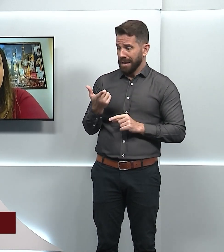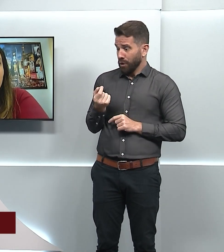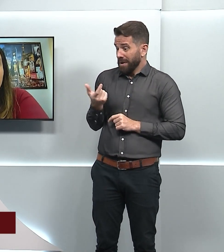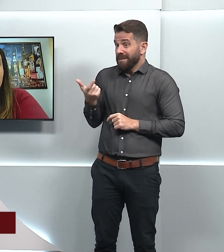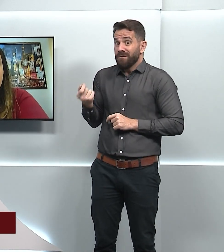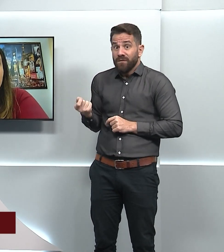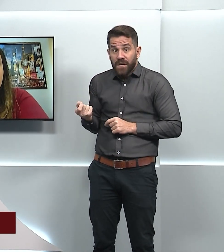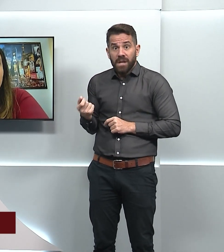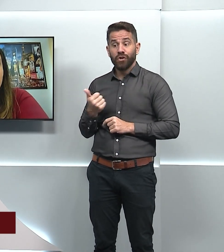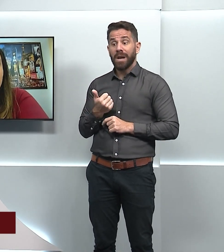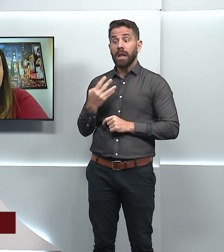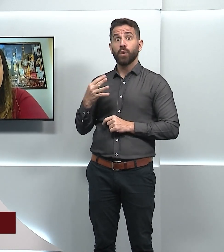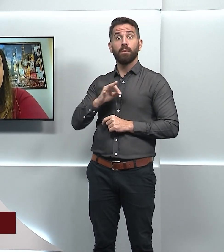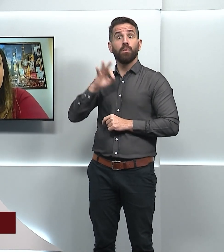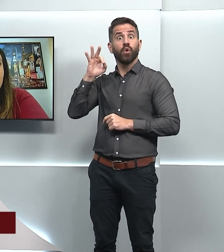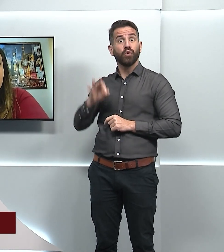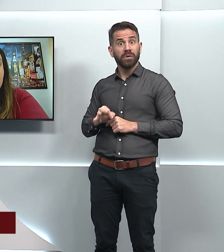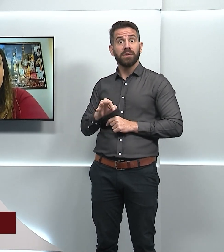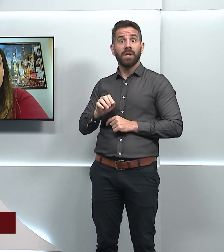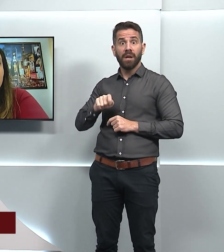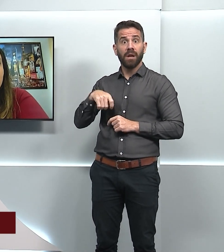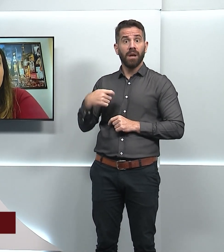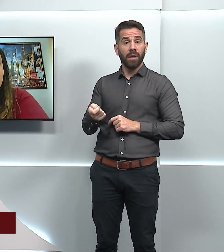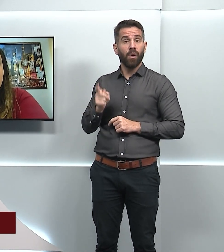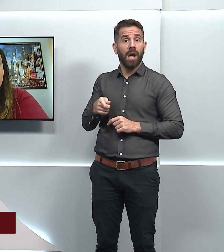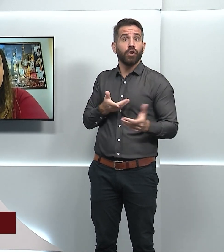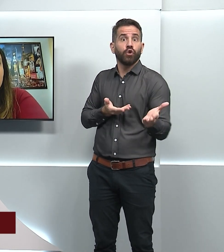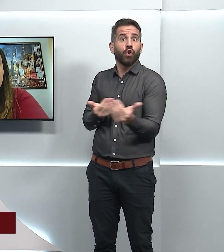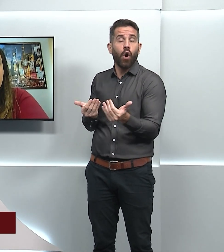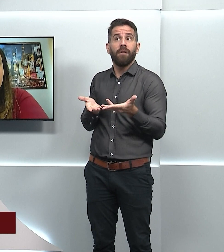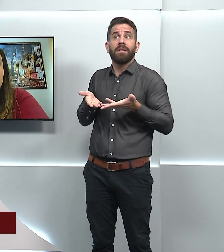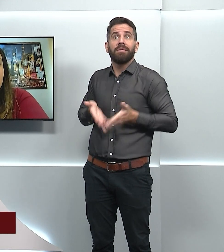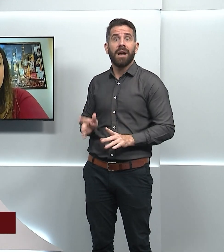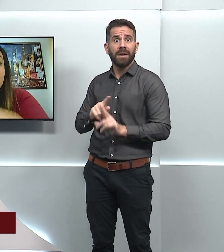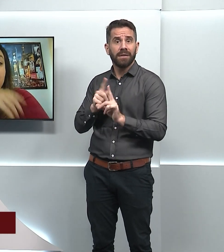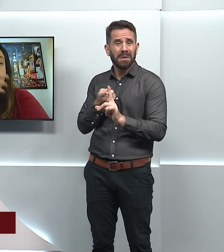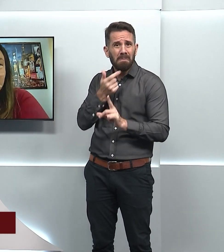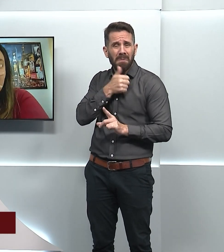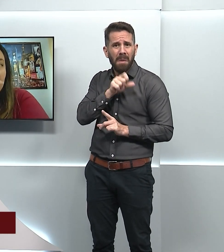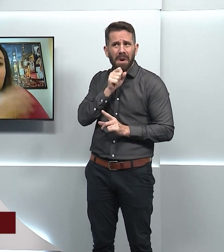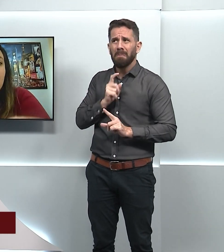né, de todos os nascimentos. Isso é muito. Por que será que a gente ainda vive essa realidade?